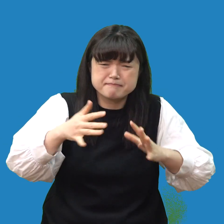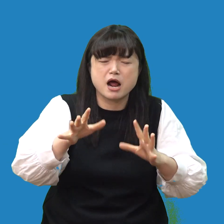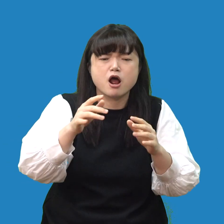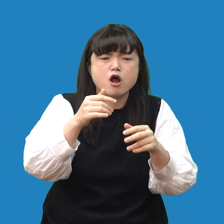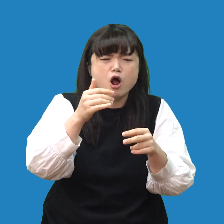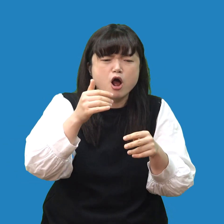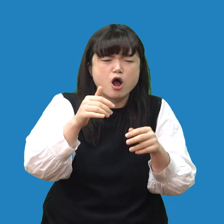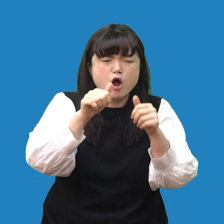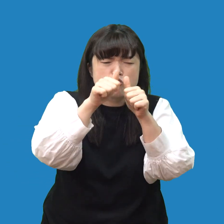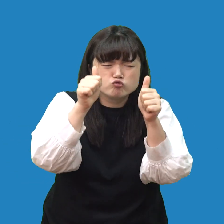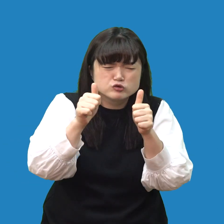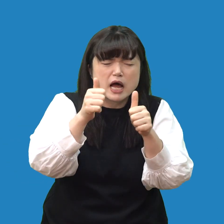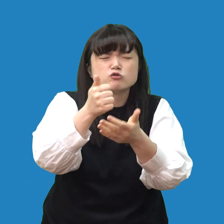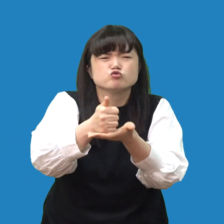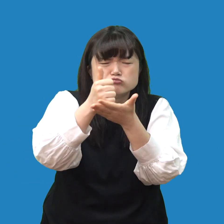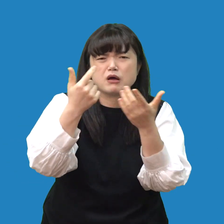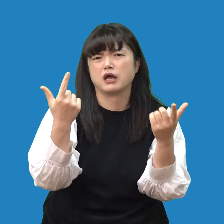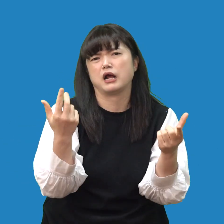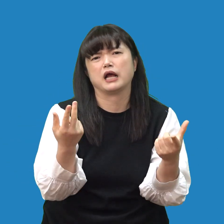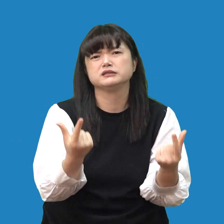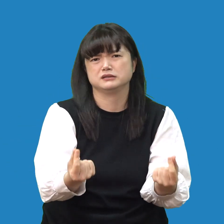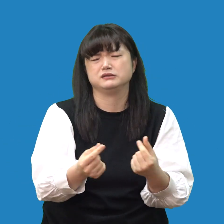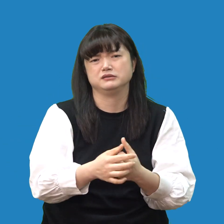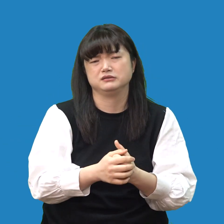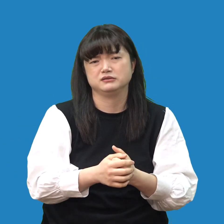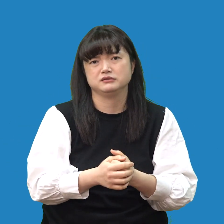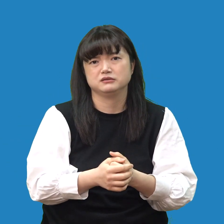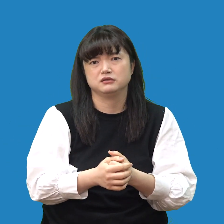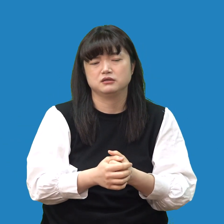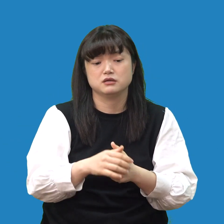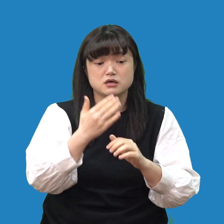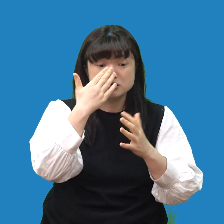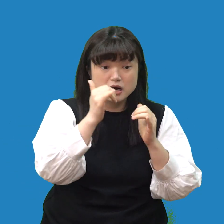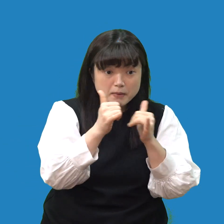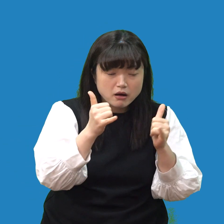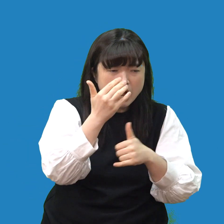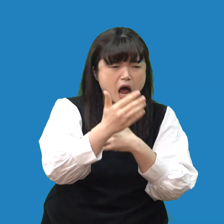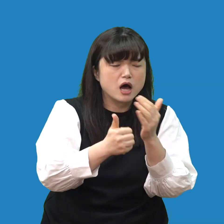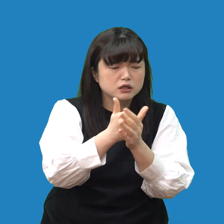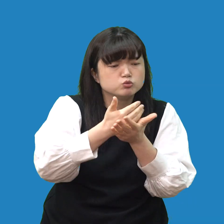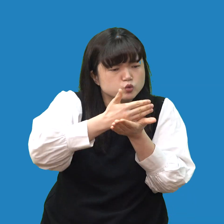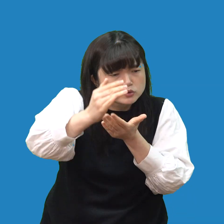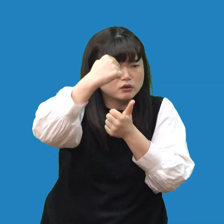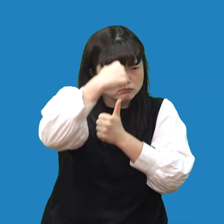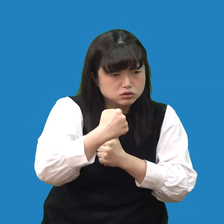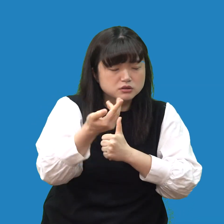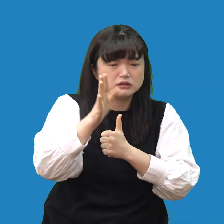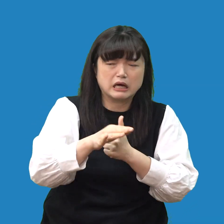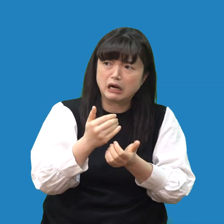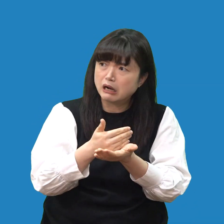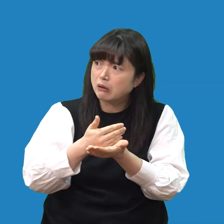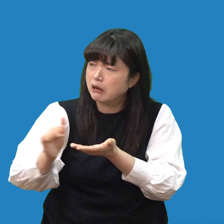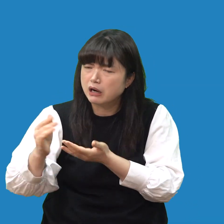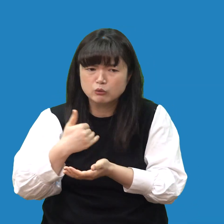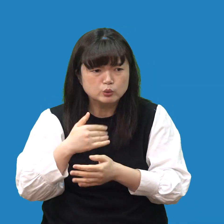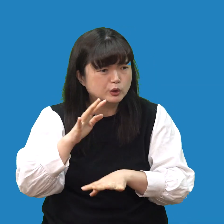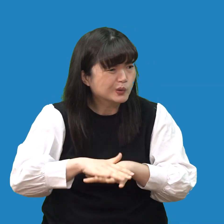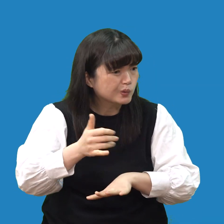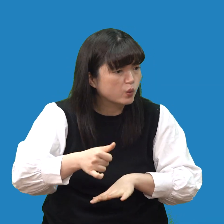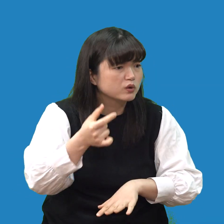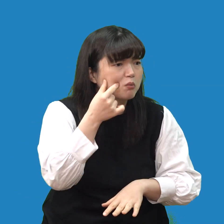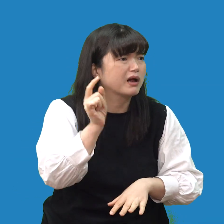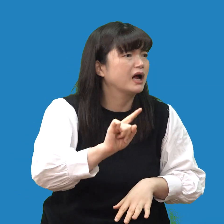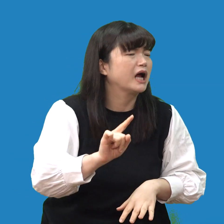같이 직결되어 있습니다. 그래서 이스라엘 백성들은 하나님은 쫓아내라고 했지만 이거 쫓아내면 우리 농사 어떻게